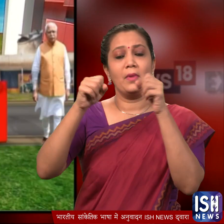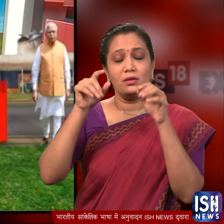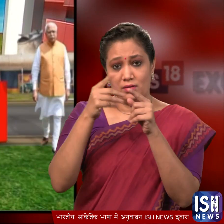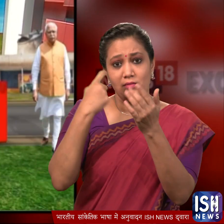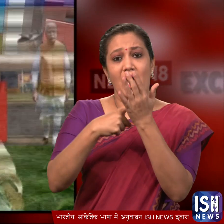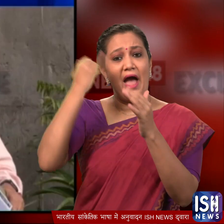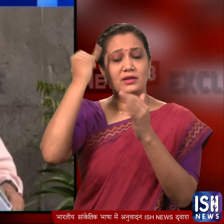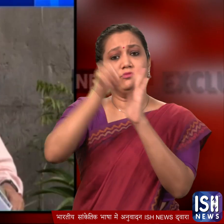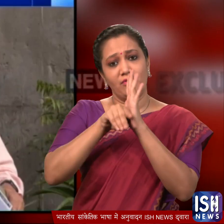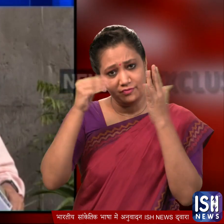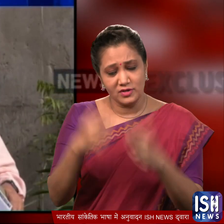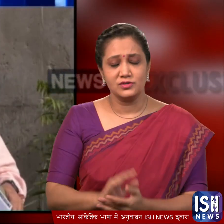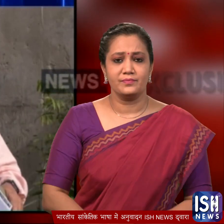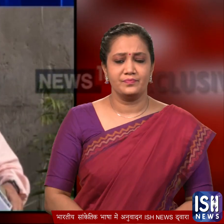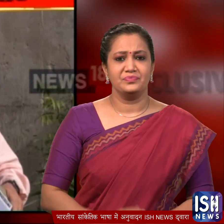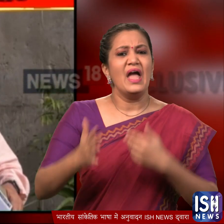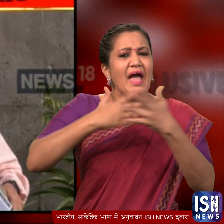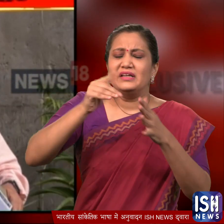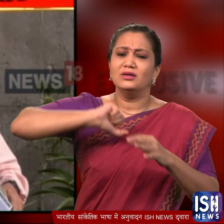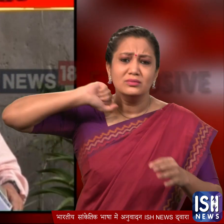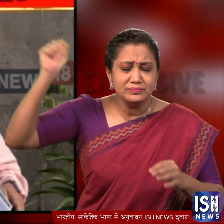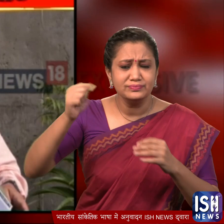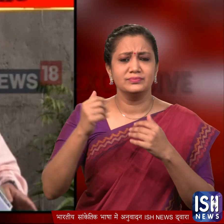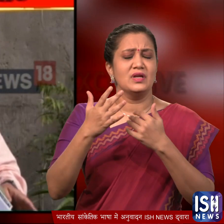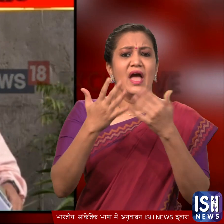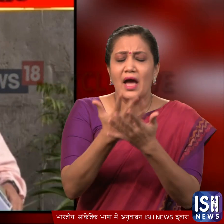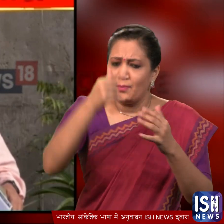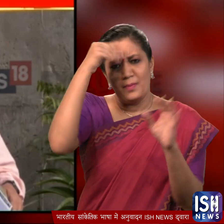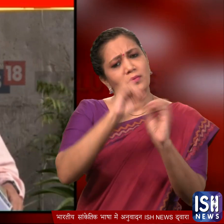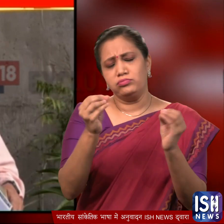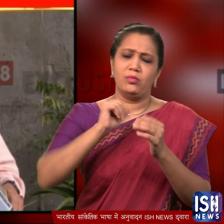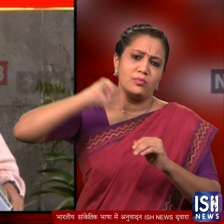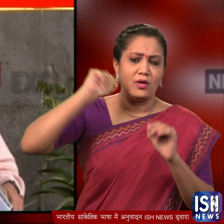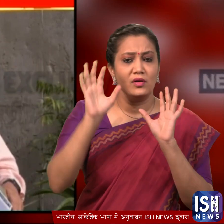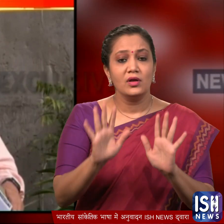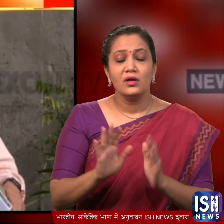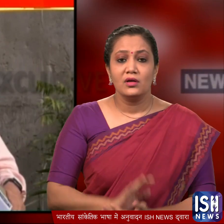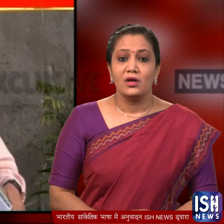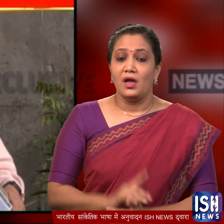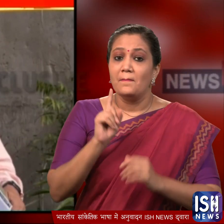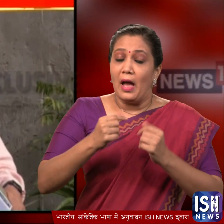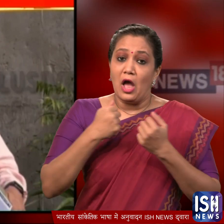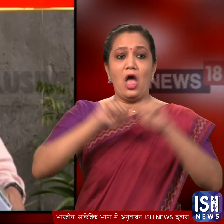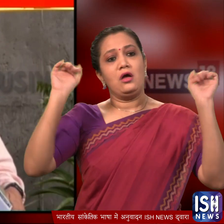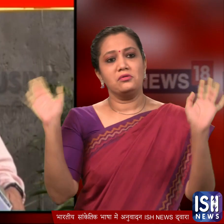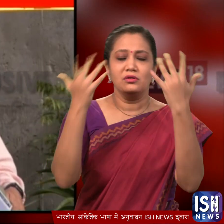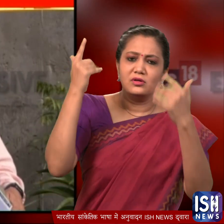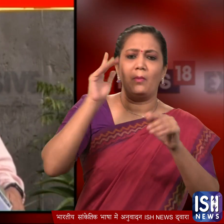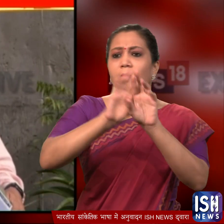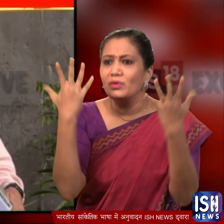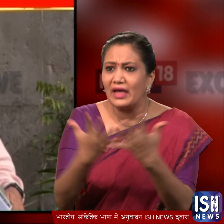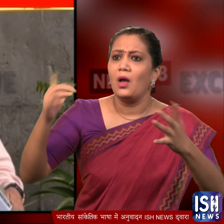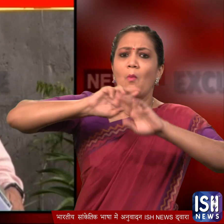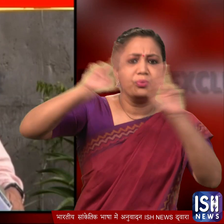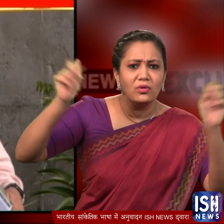था। कहीं भी कोई धरना देना है, इसमें कहीं कोई आपत्ति नहीं है, लेकिन इतनी स्वतंत्रता नहीं है कि